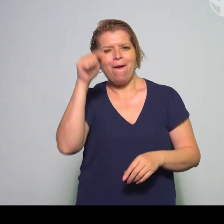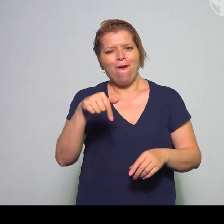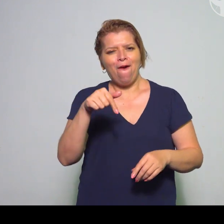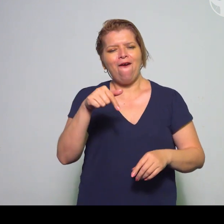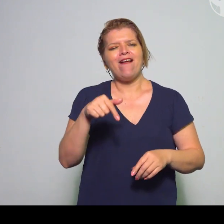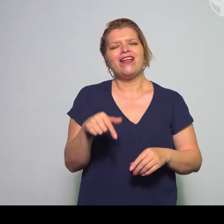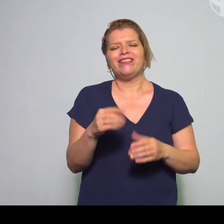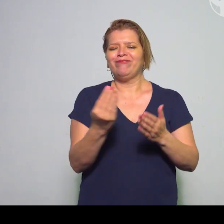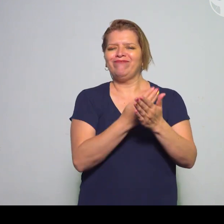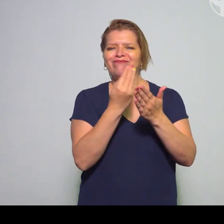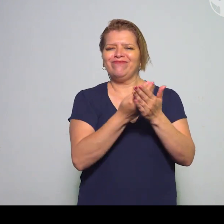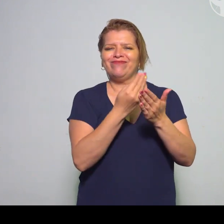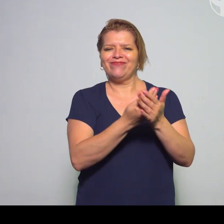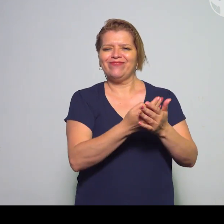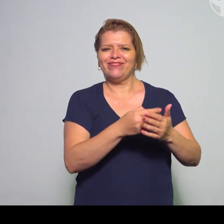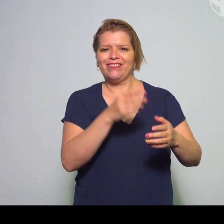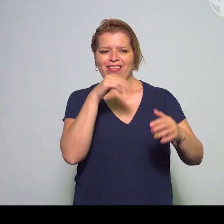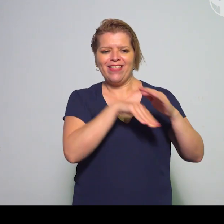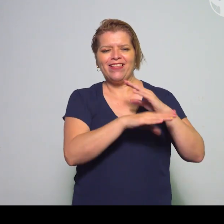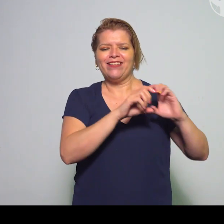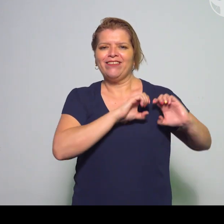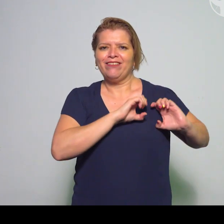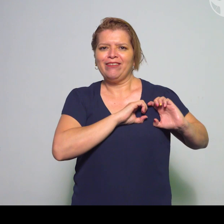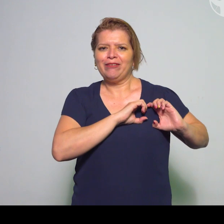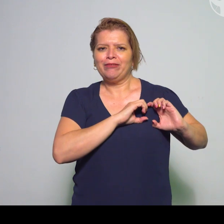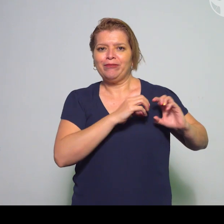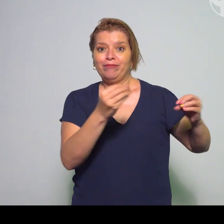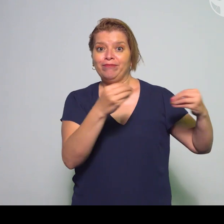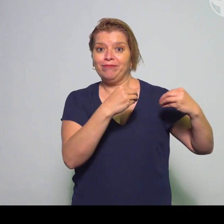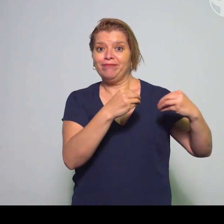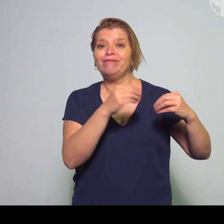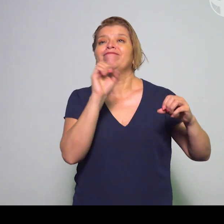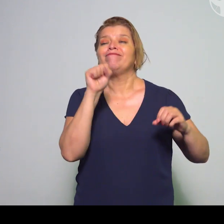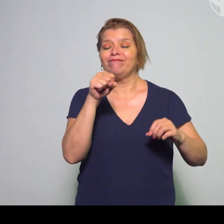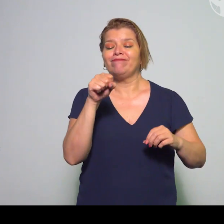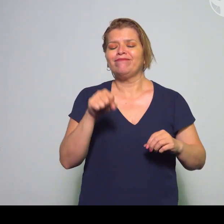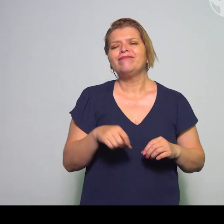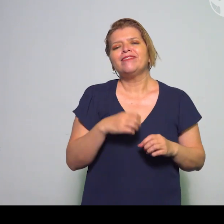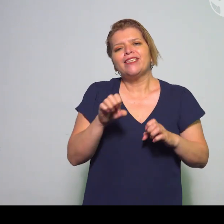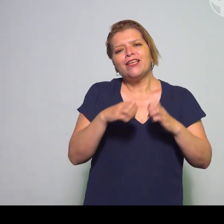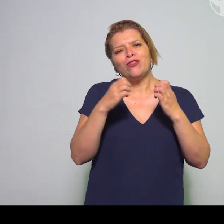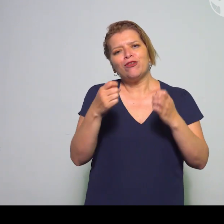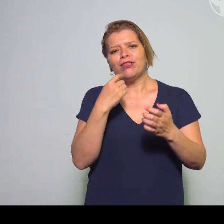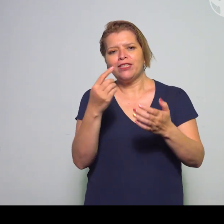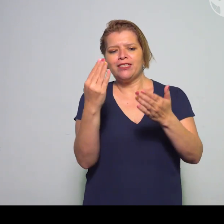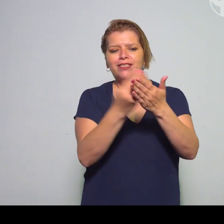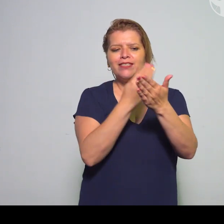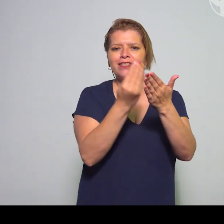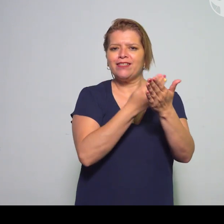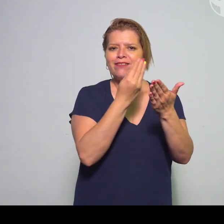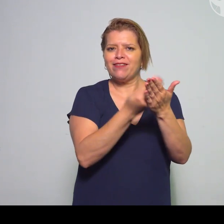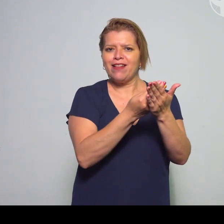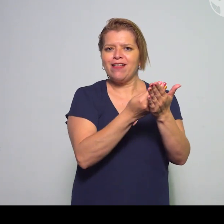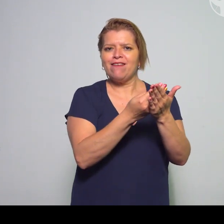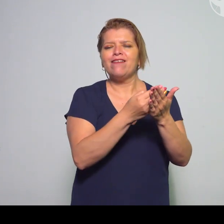seguros que hablarán a nuestro corazón. Estos personajes, como ya te dijimos, son Zacarías y Elizabeth, y dice la palabra de ellos: